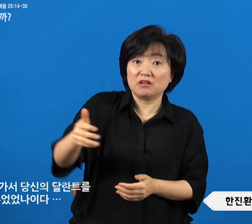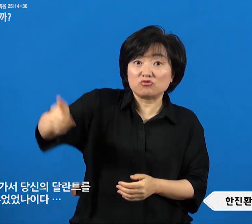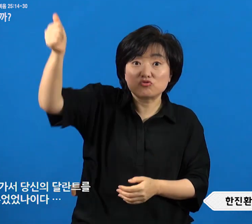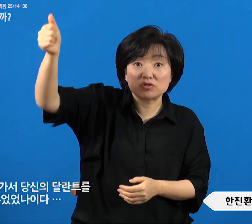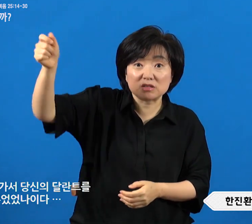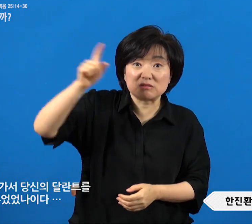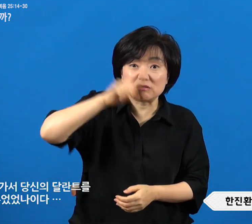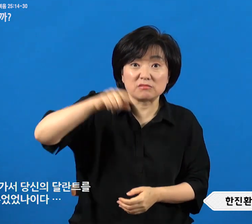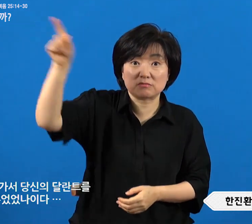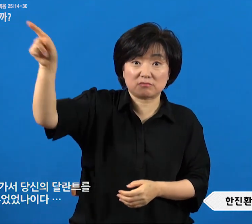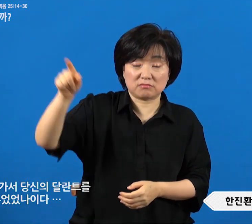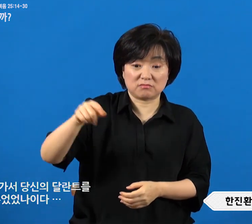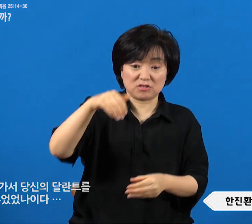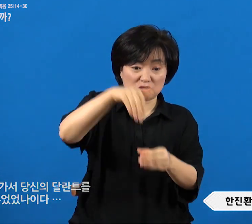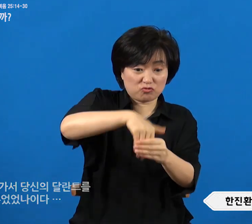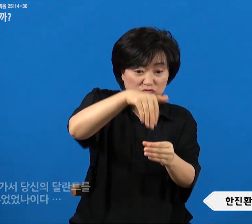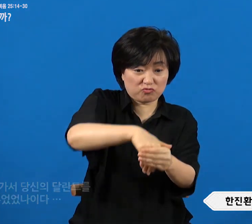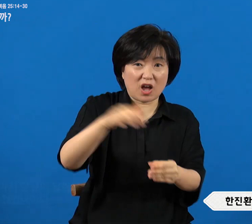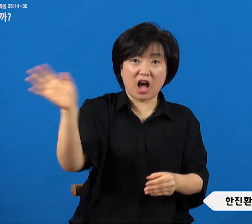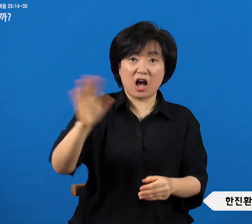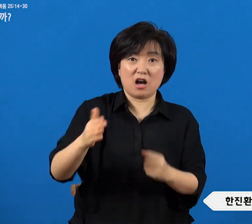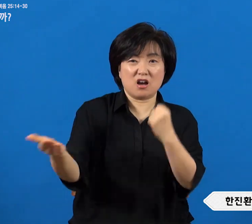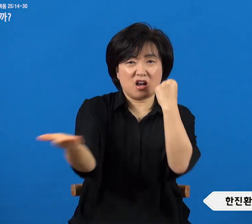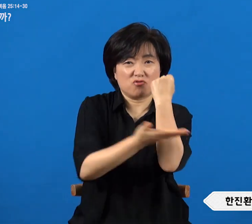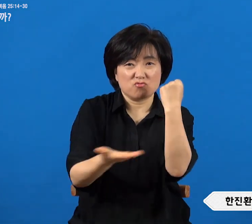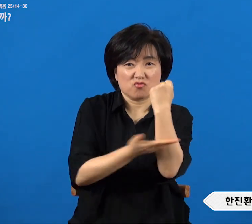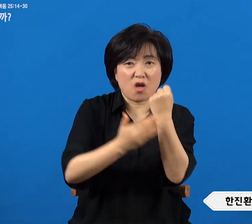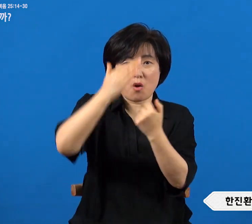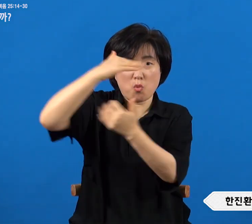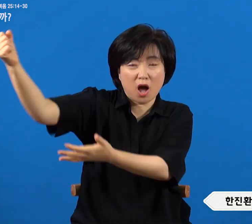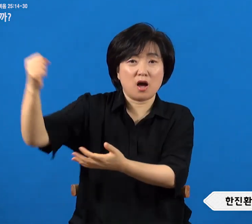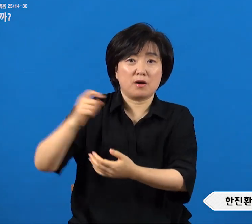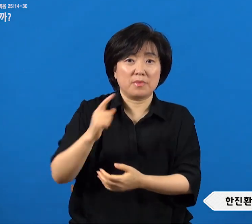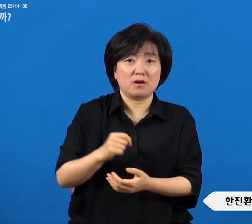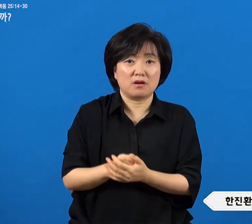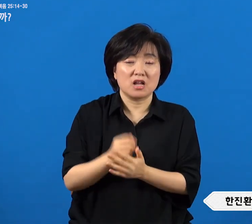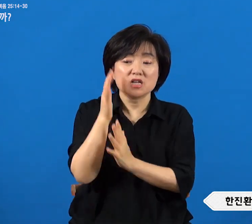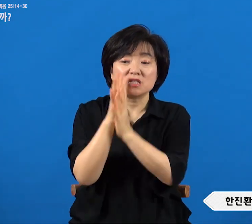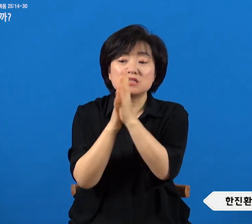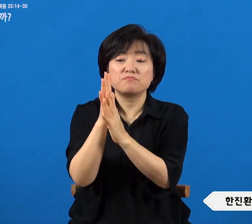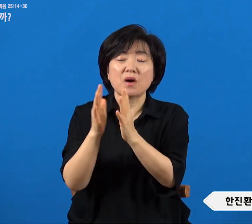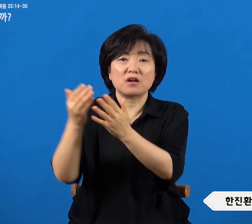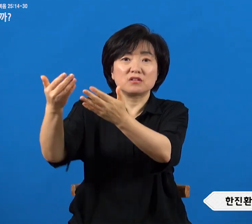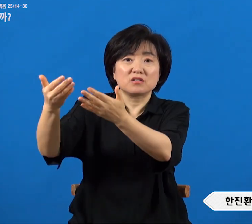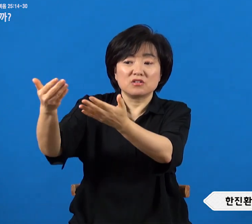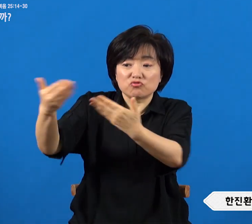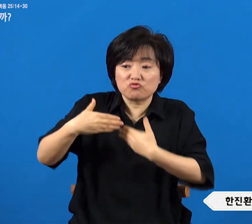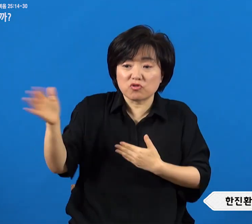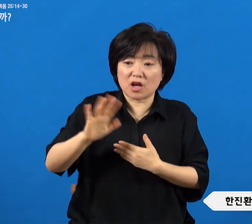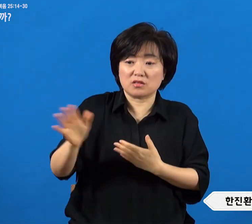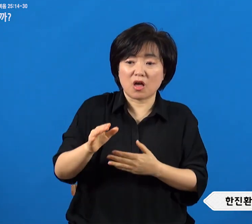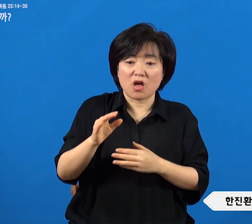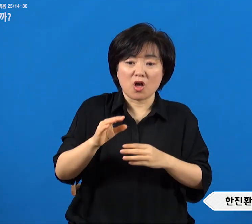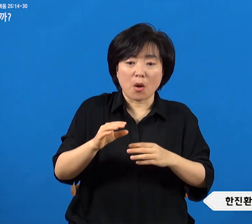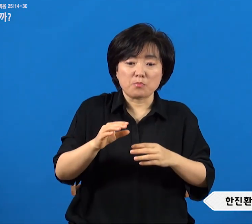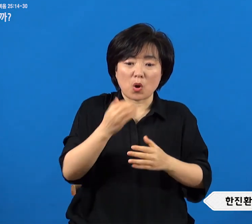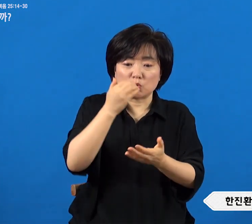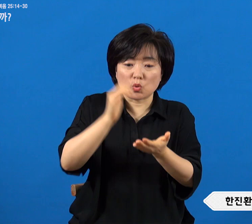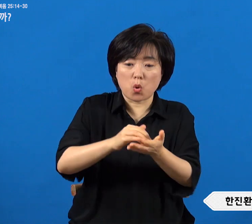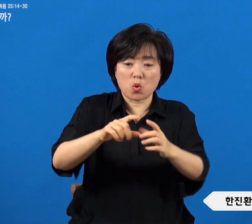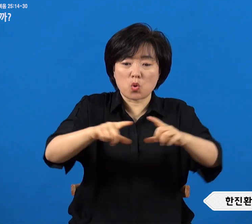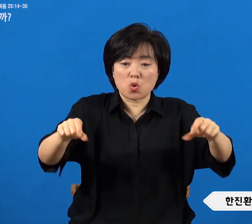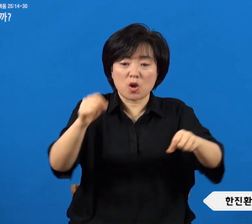놓고 추수해 오너라 그러는 분 아니냐, 짚을 주지도 않았으면서 벽돌 만들어 오너라 그러는